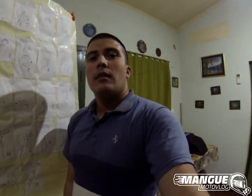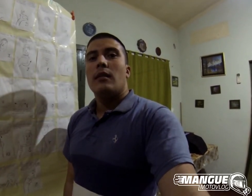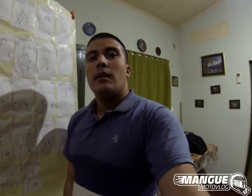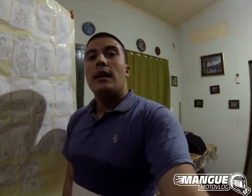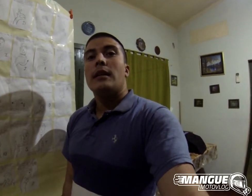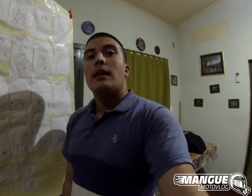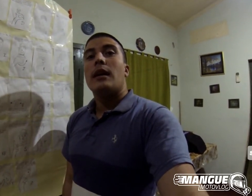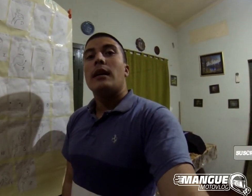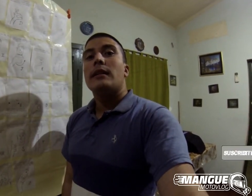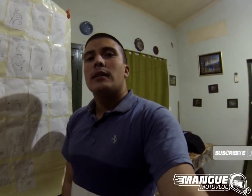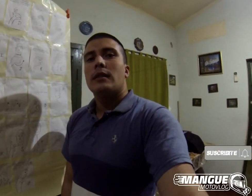la letra S.